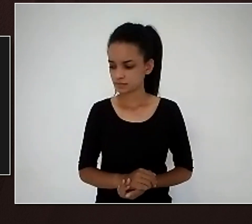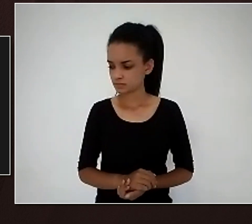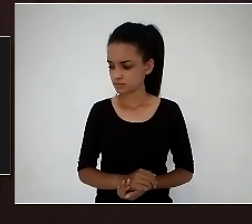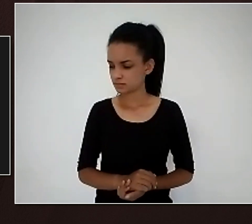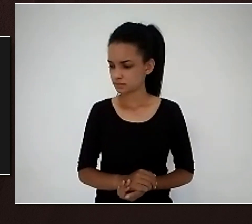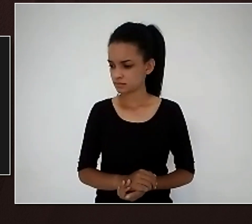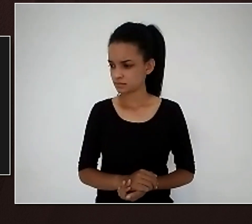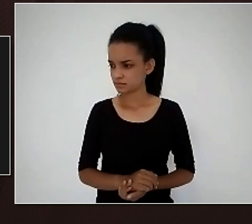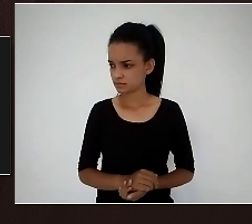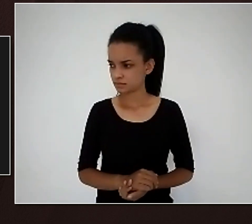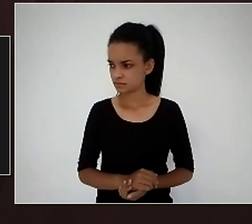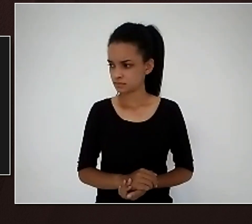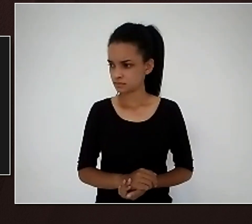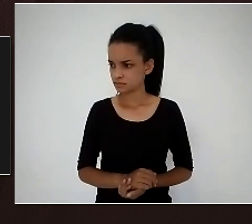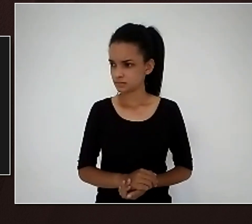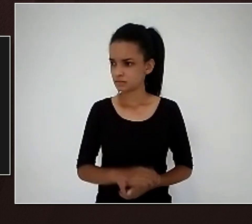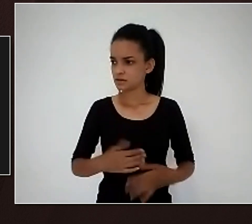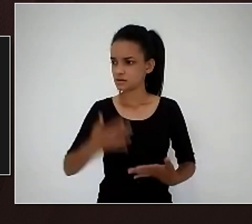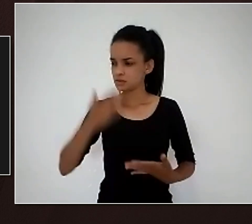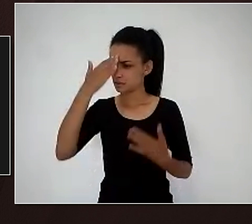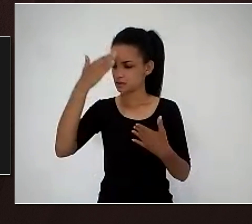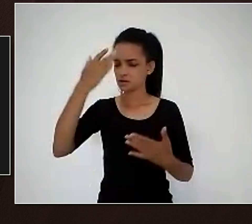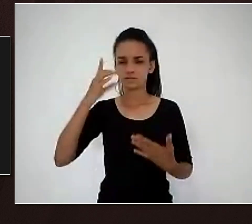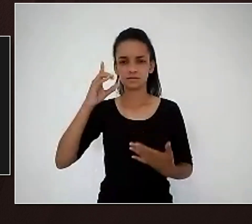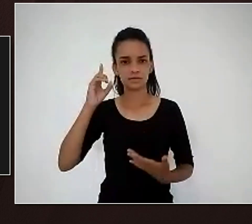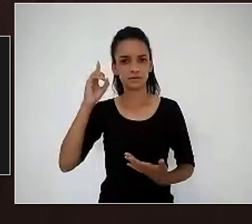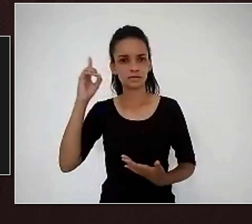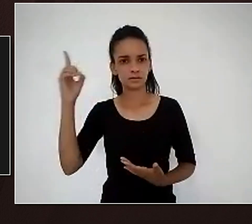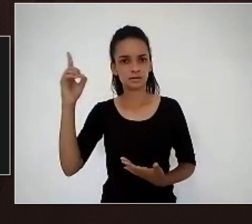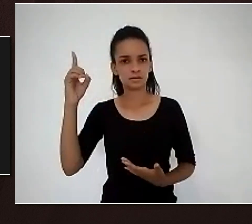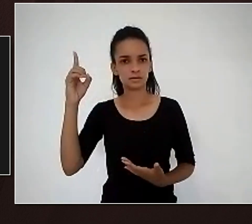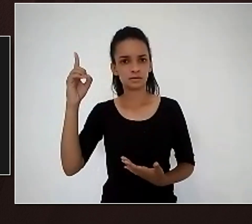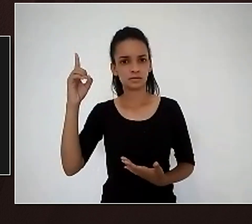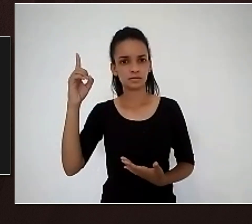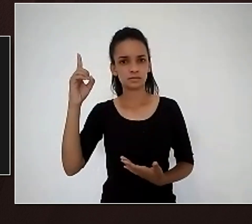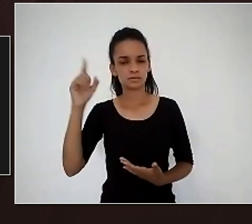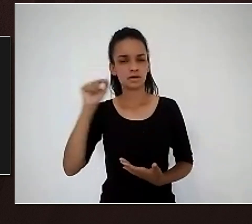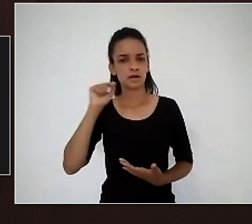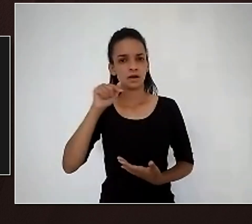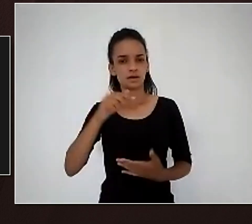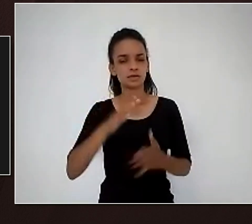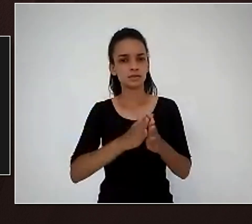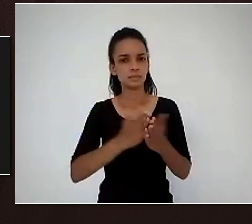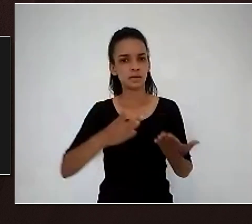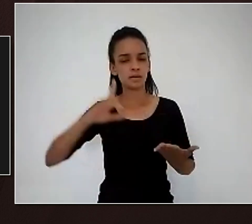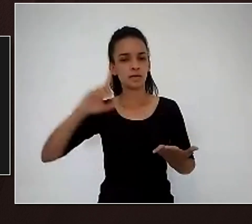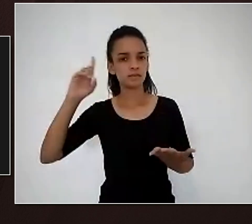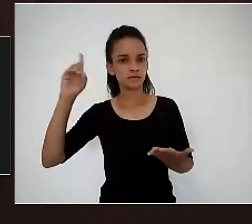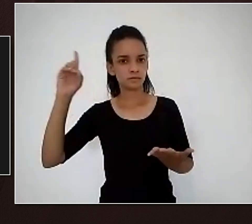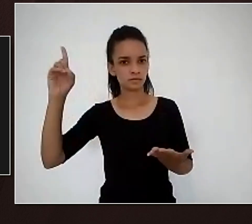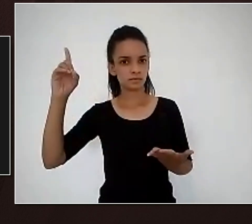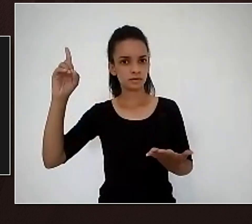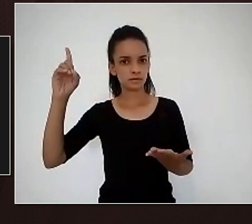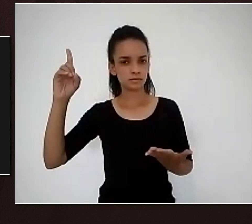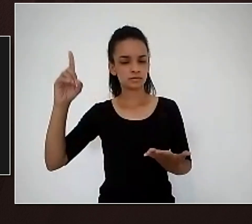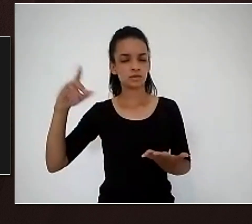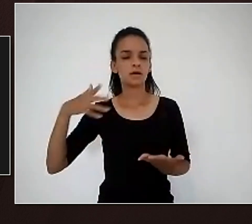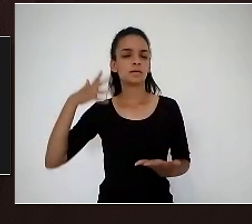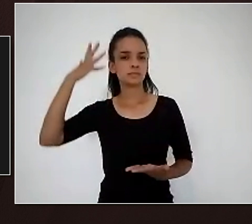Bueno, gracias al Señor, aquí en esta palabra que se habló,